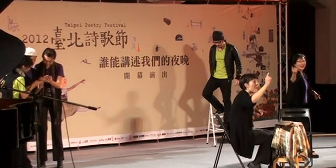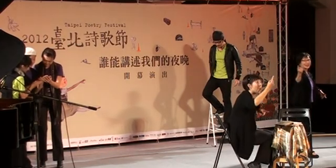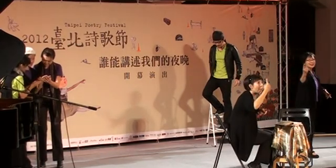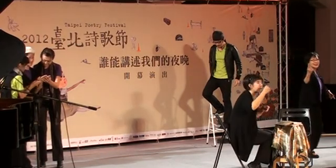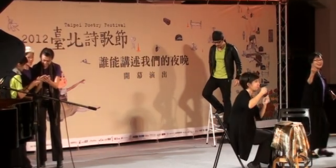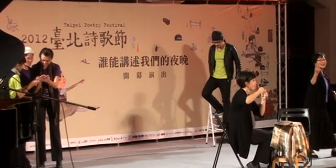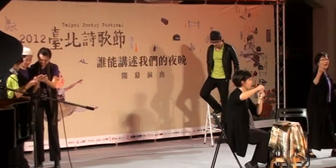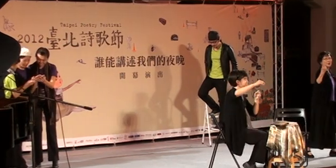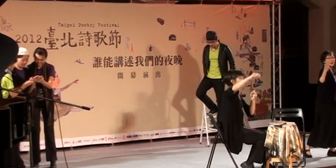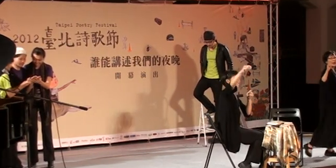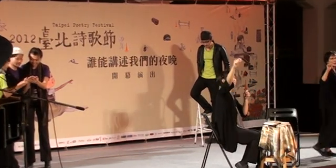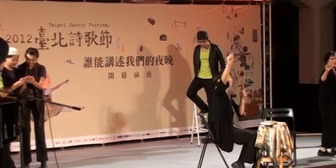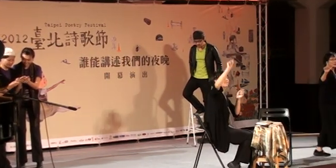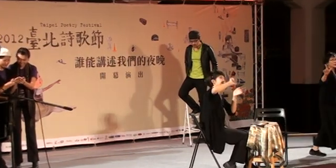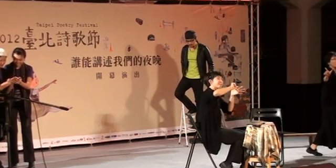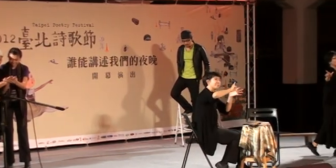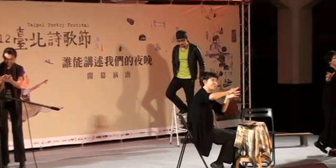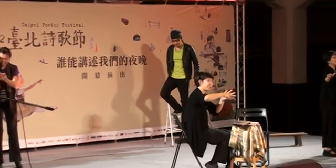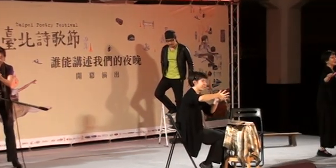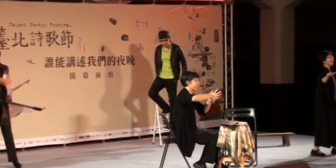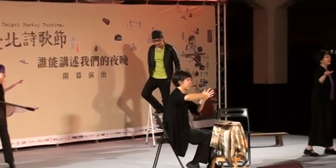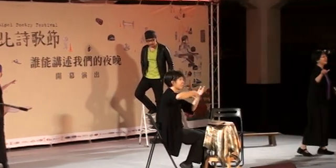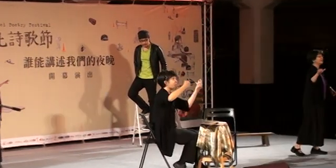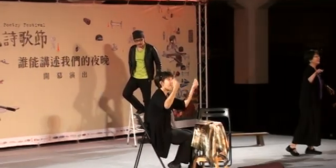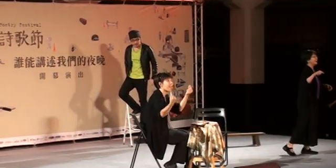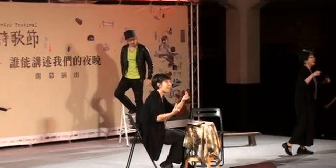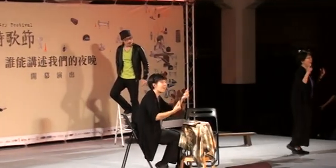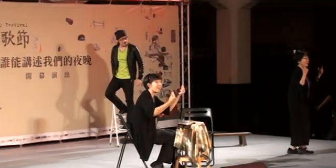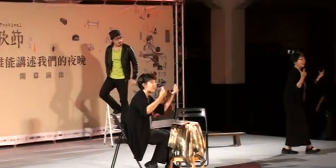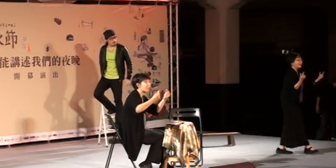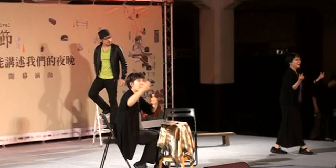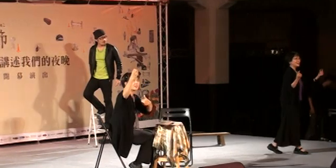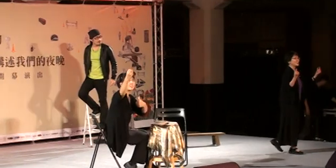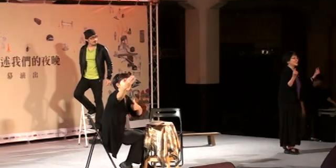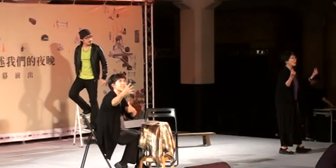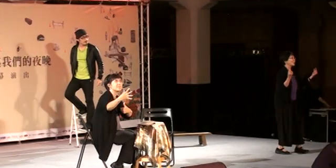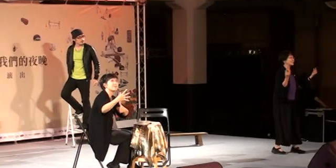来自辽远时光中的一种